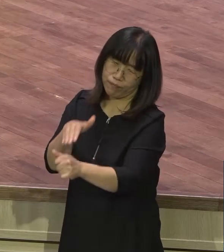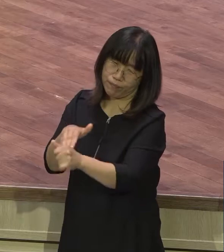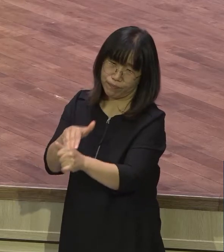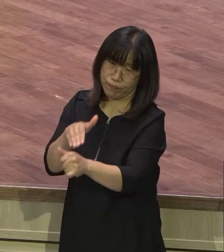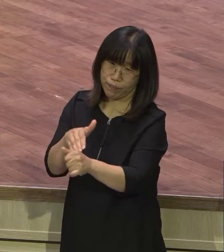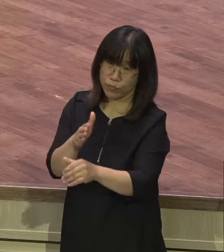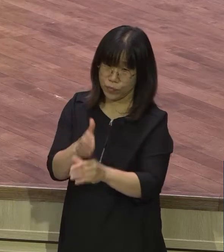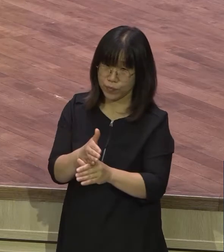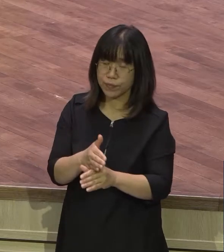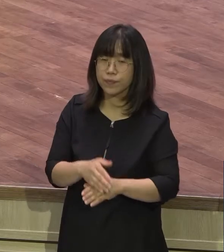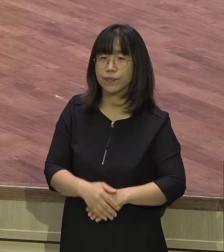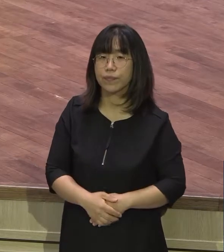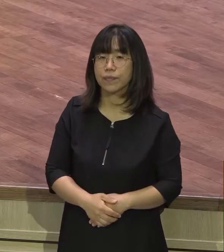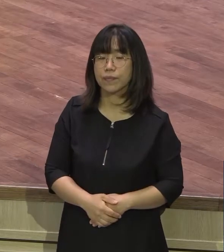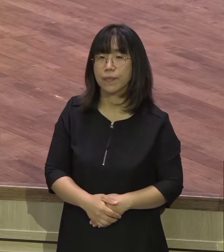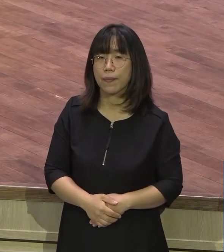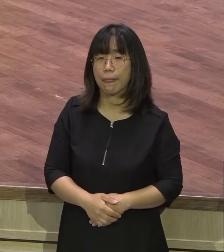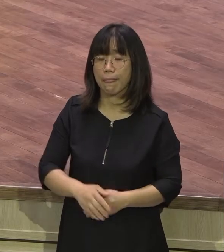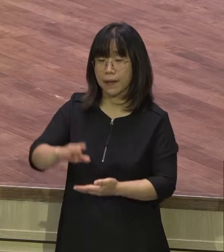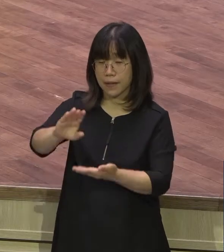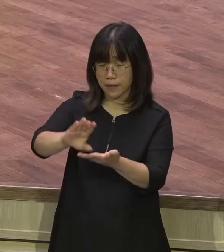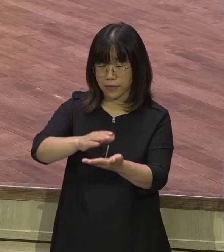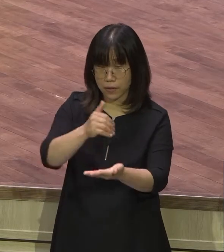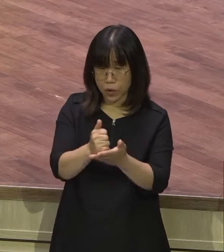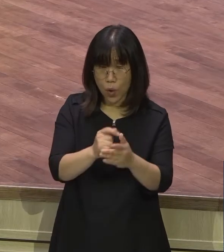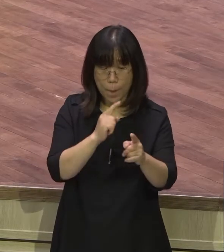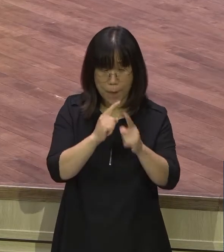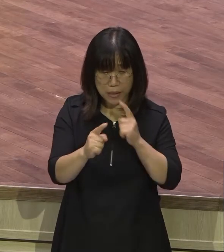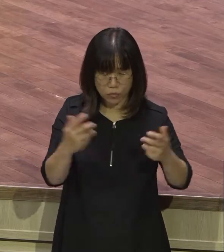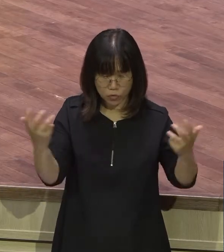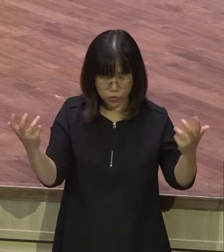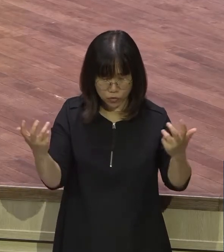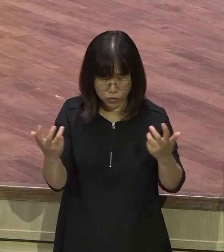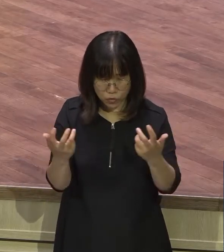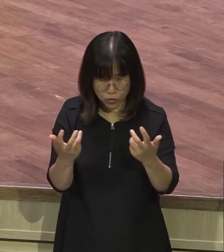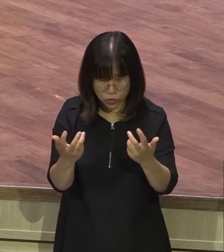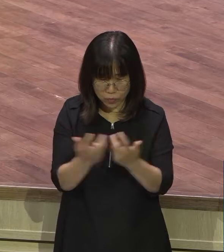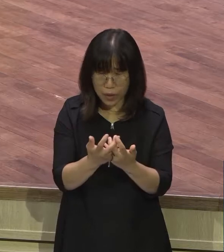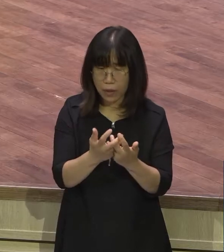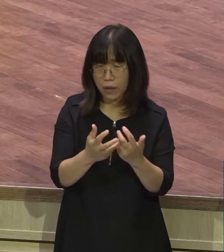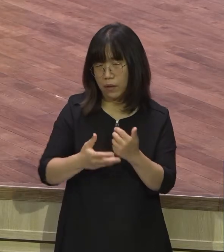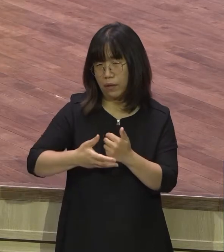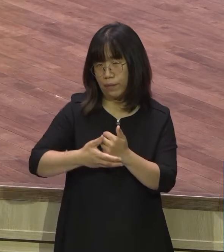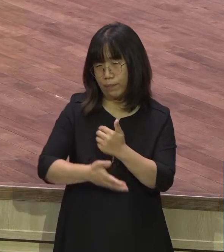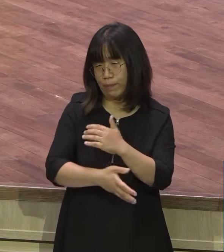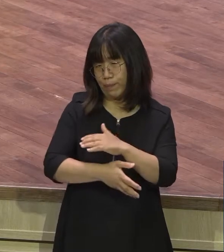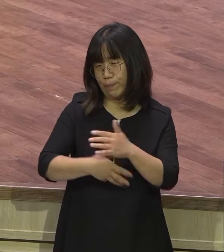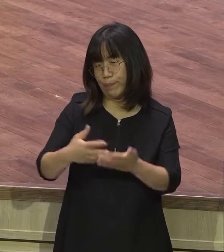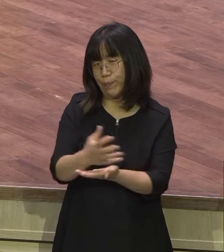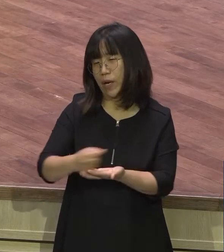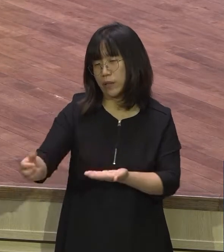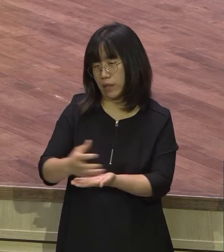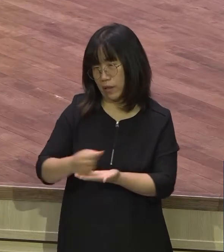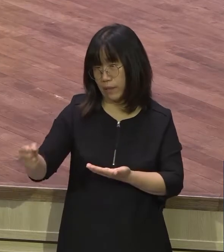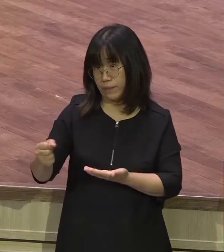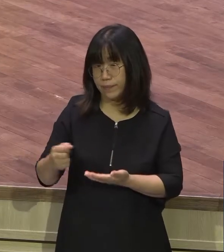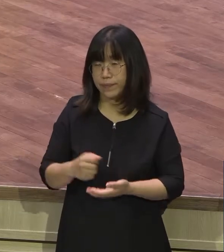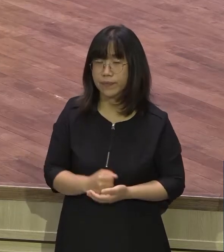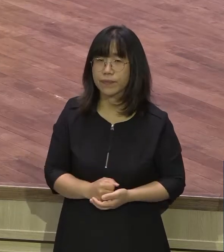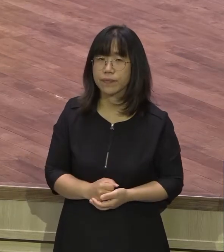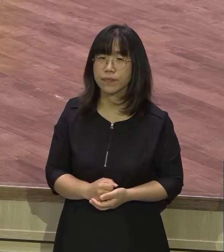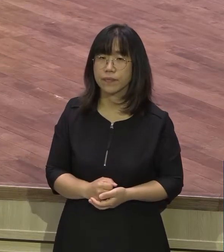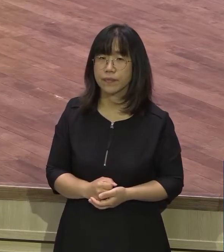상태에 있지 못하게 해요. 그리스도로 말씀으로 충만한 상태에 있지 못하게 그렇게 공격을 해요. 그래서 어떻게